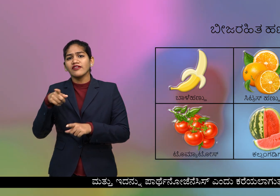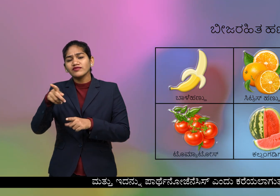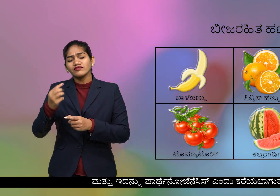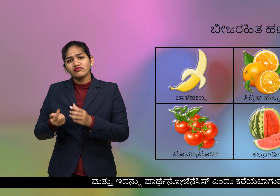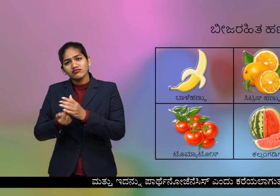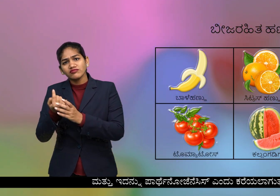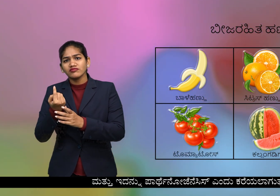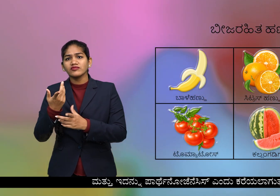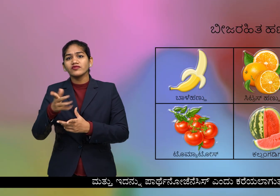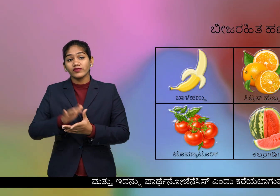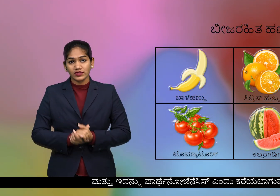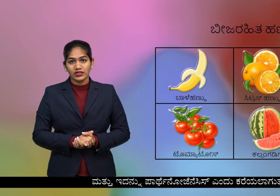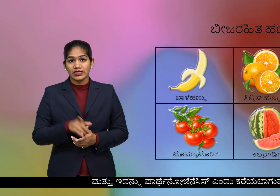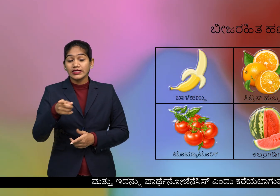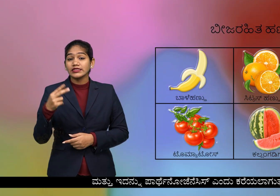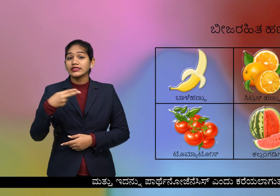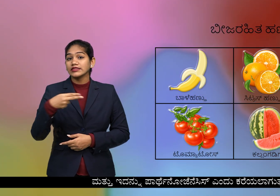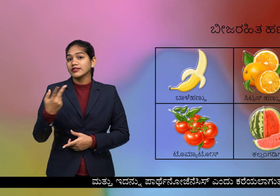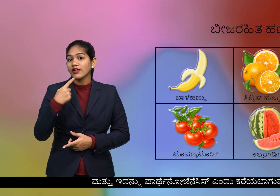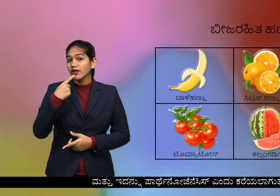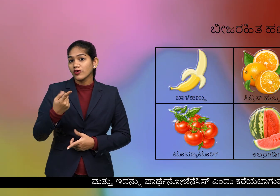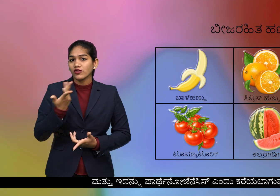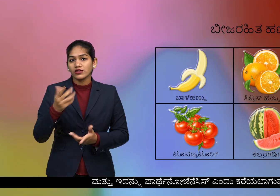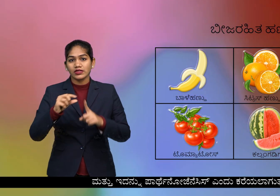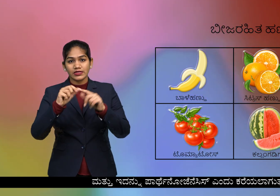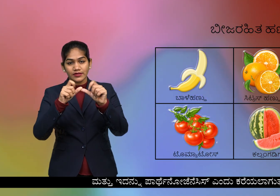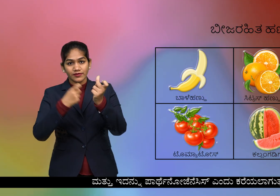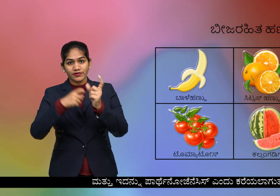ಮತ್ತು ಇದನ್ನ ಪಾರ್ಥೆನೋಜೆನೆಸಿಸ್ ಅಂತ ಕರೆಯಲಾಗುತ್ತೆ.